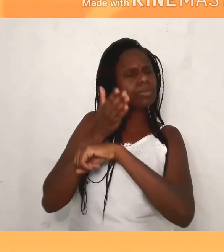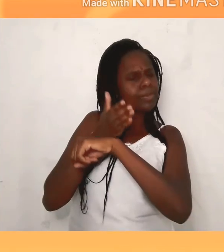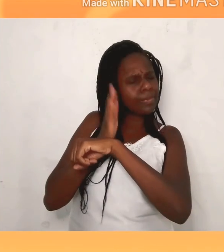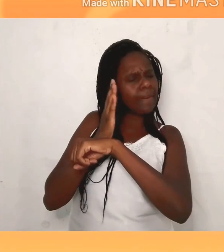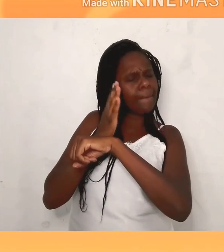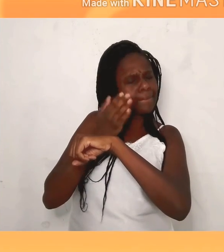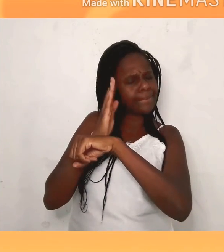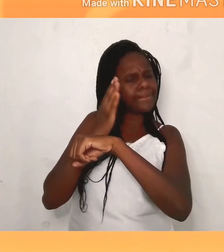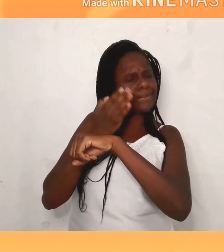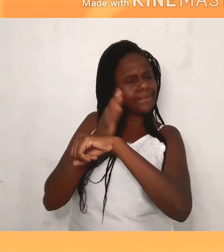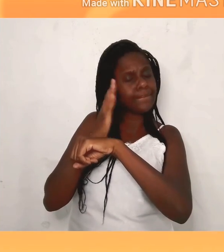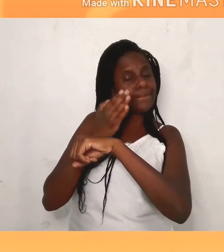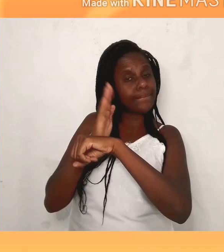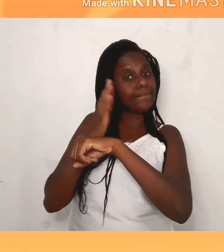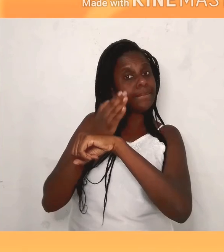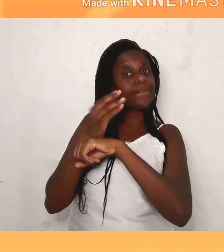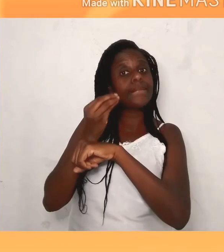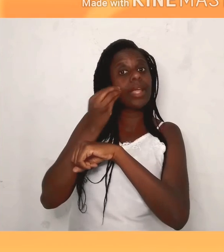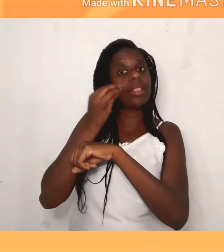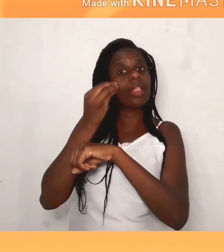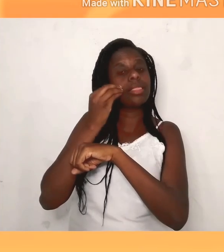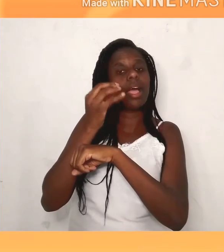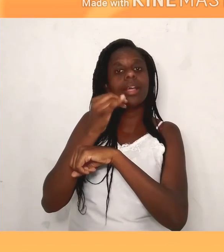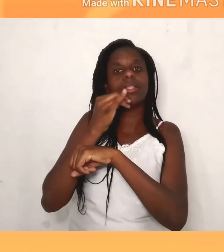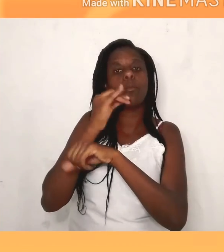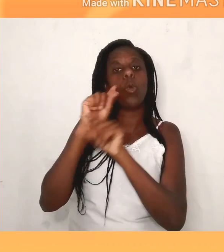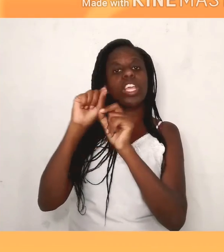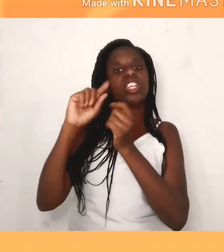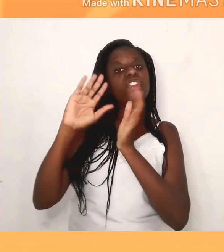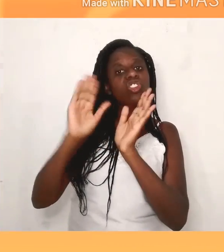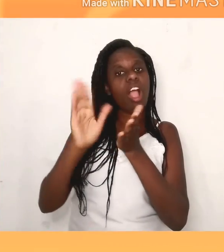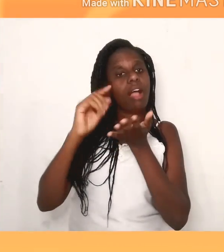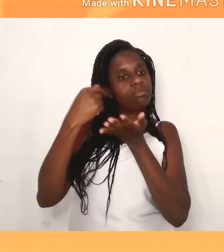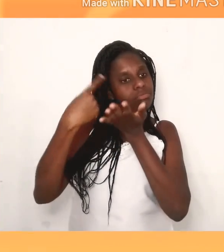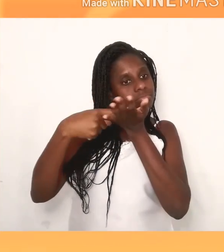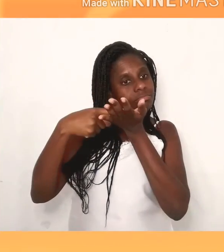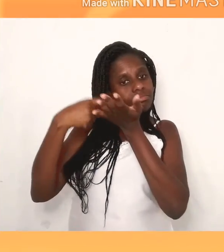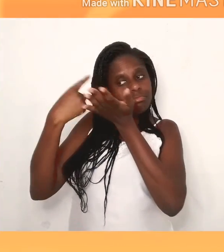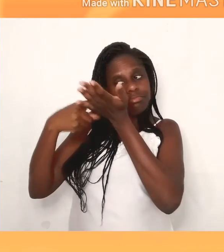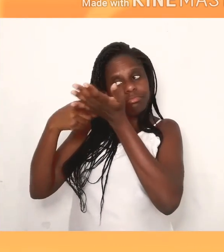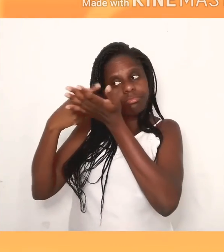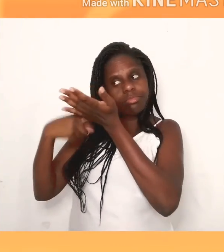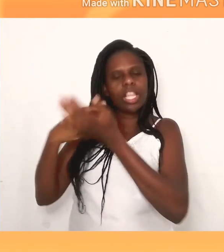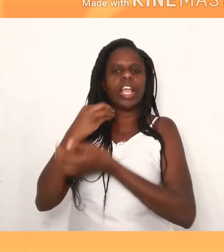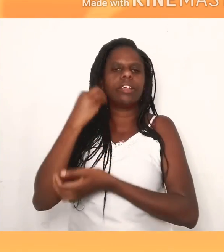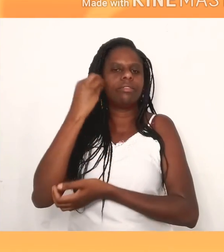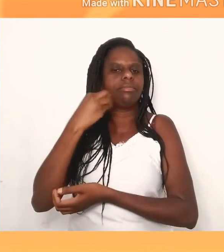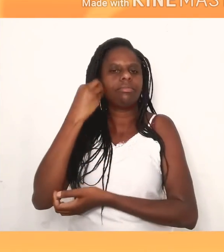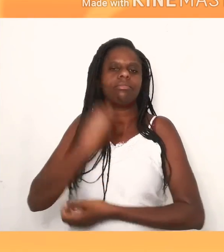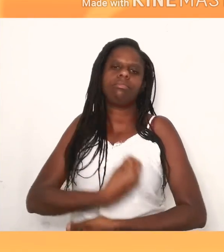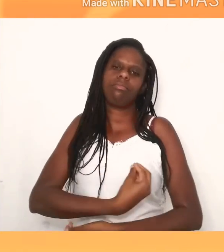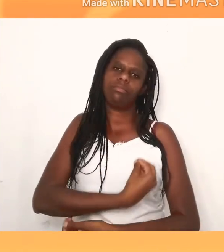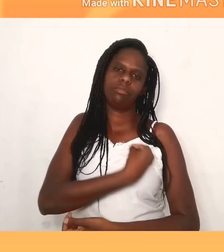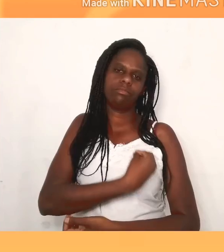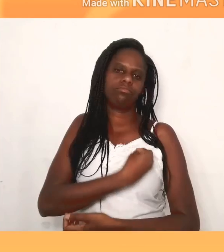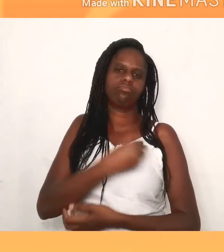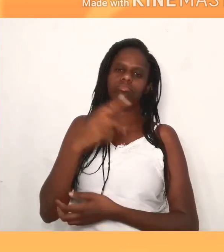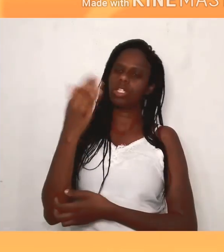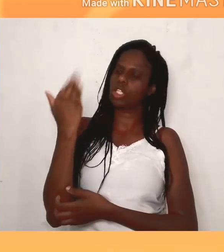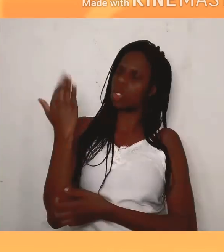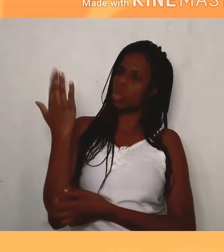mente, né, para se descondicionar dos condicionamentos das suas emoções, das suas